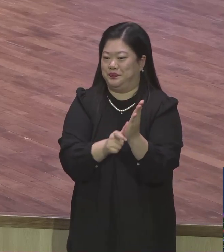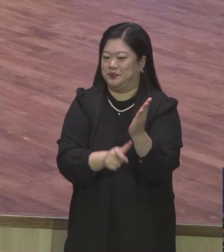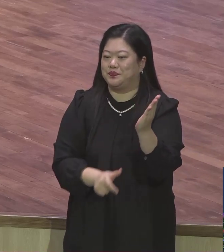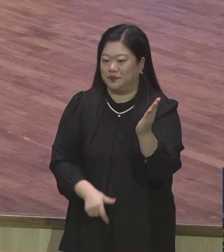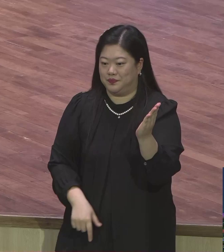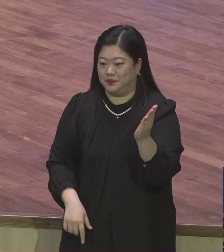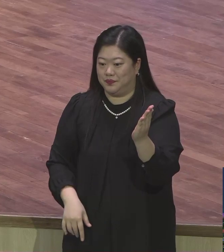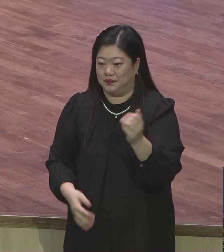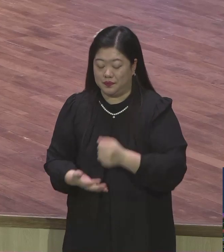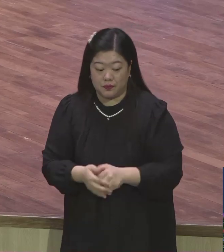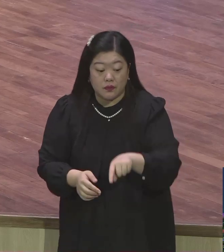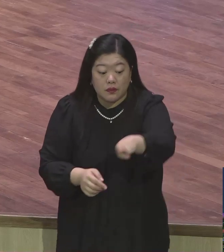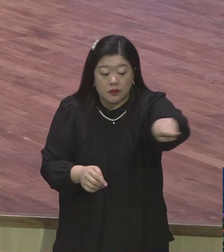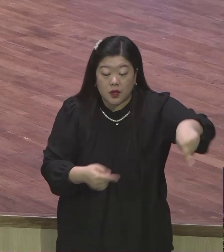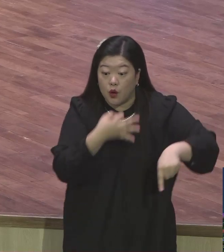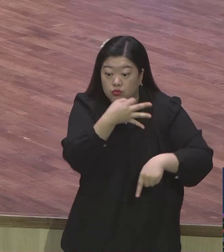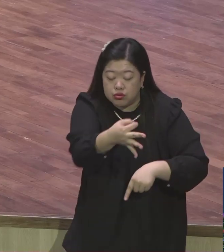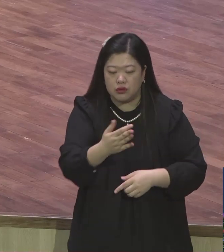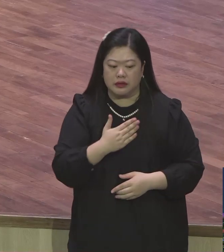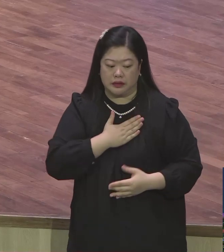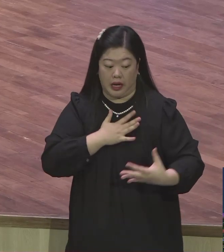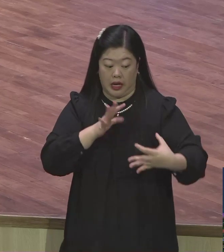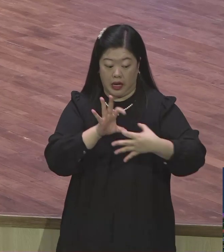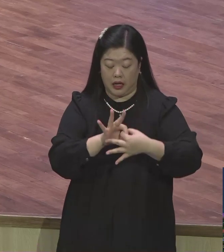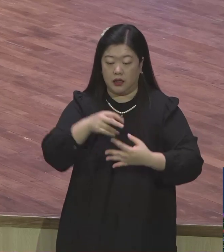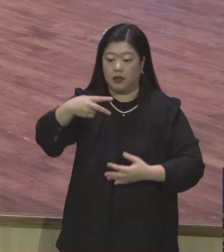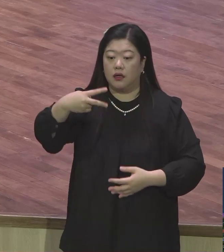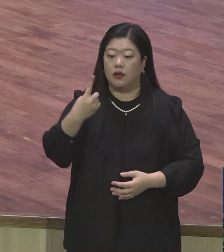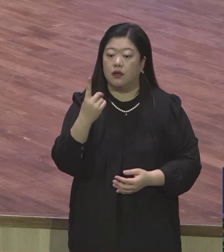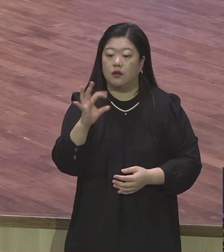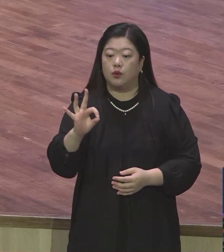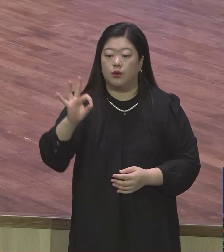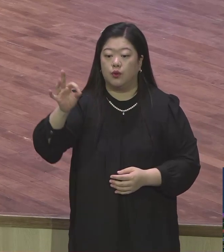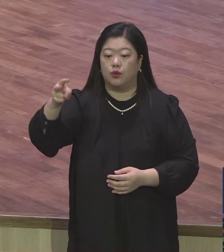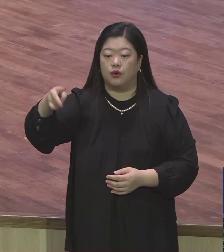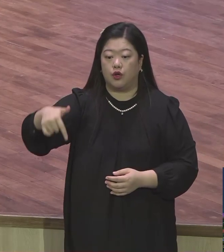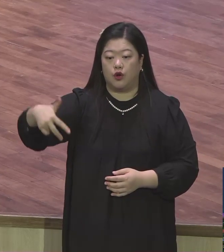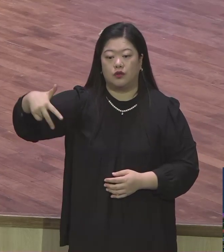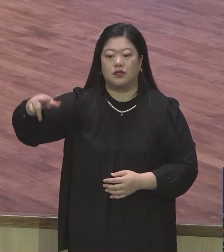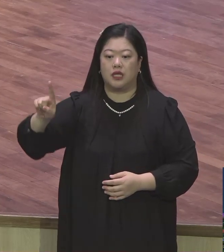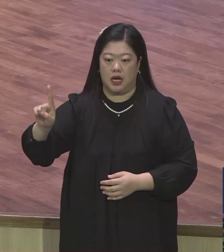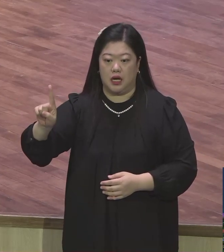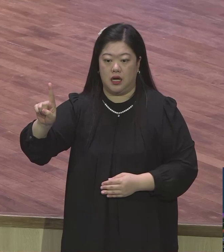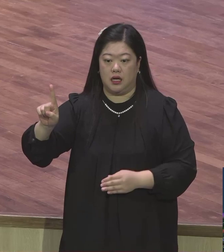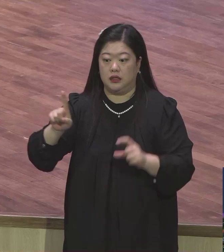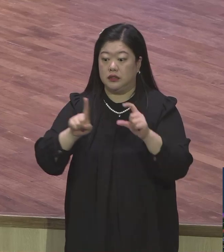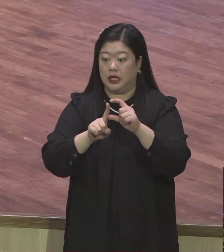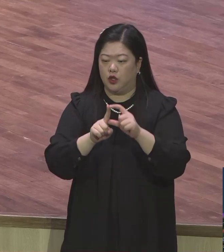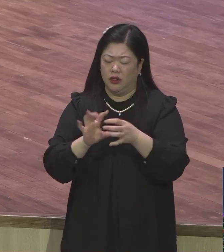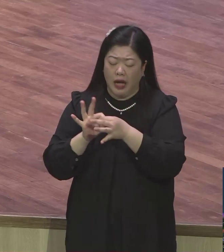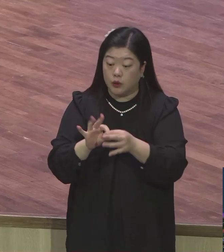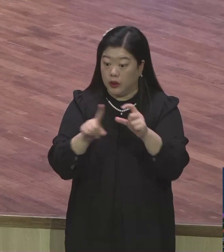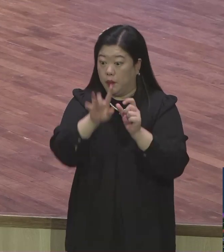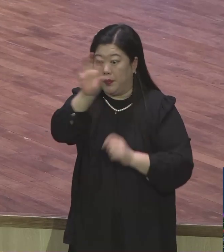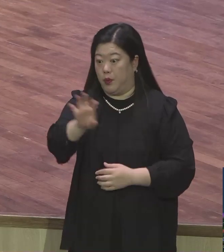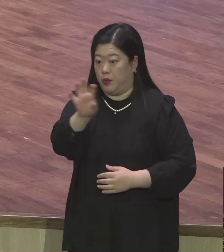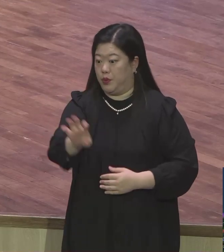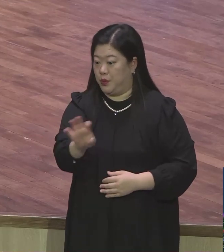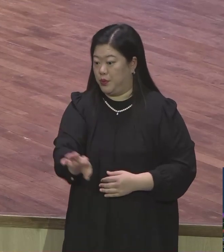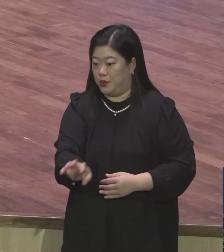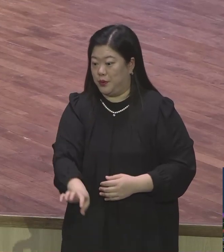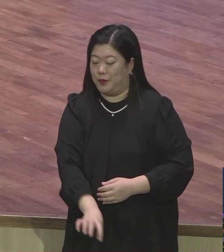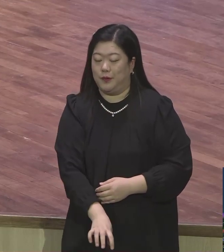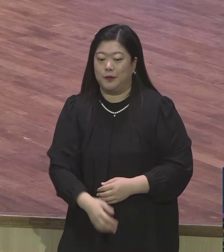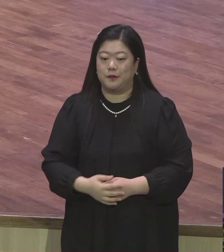언급하면서 뭐라 그랬냐, 나의 동역자 그랬어. 나의 동역자라고 하는 이 표현을 반복해서 사용하고 있음을